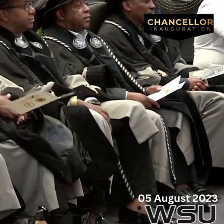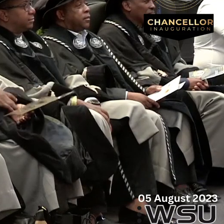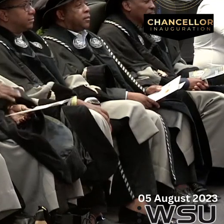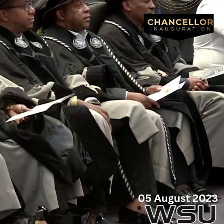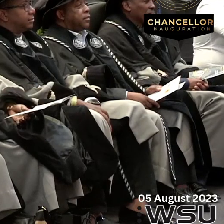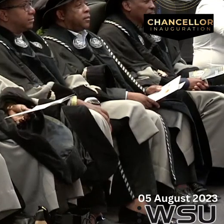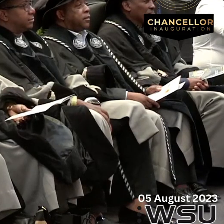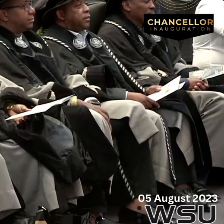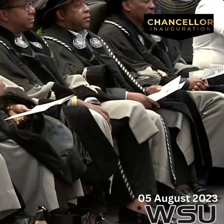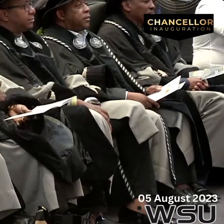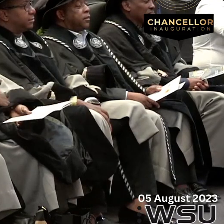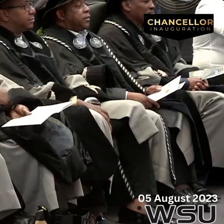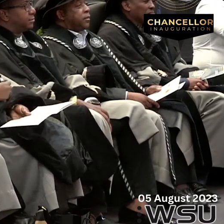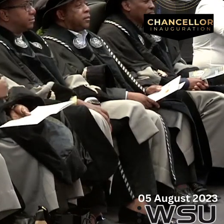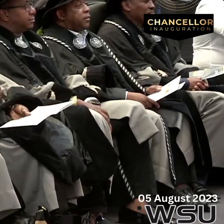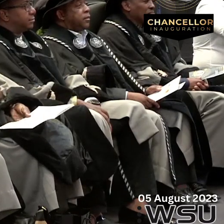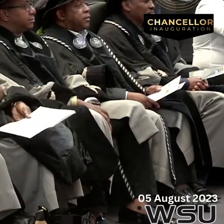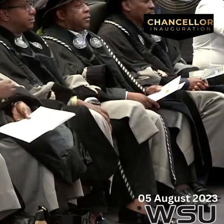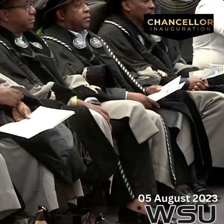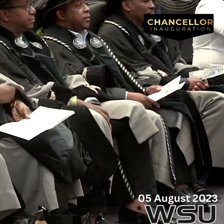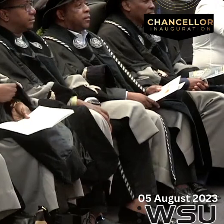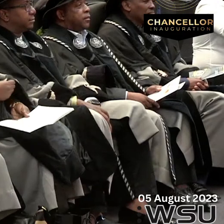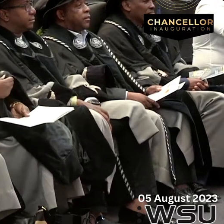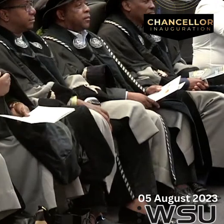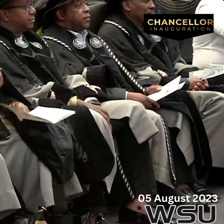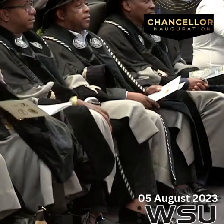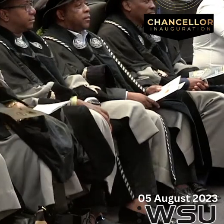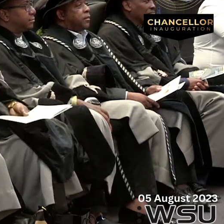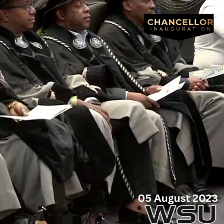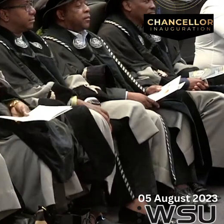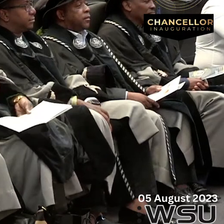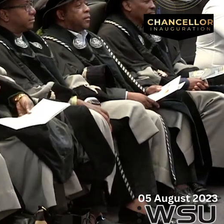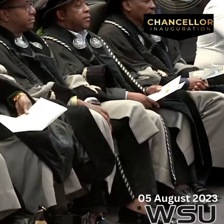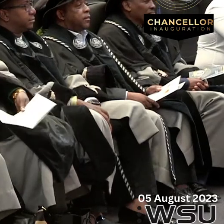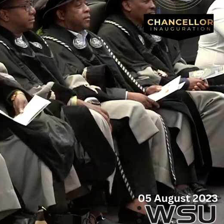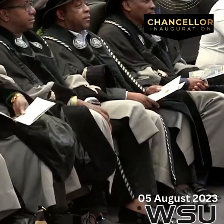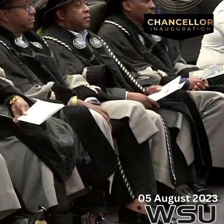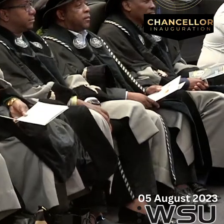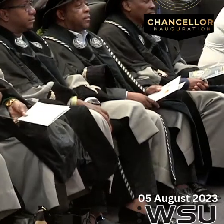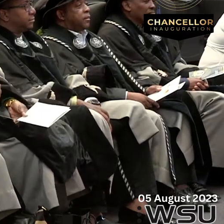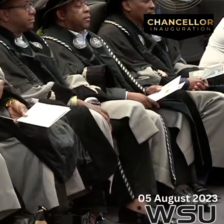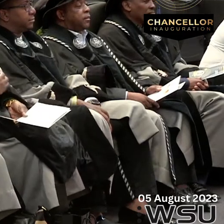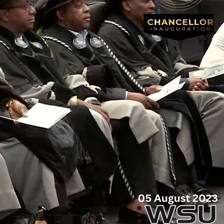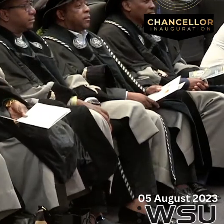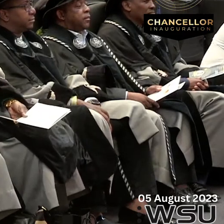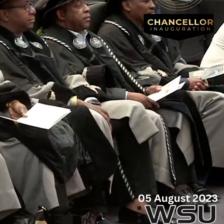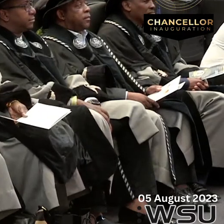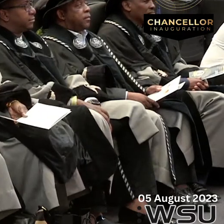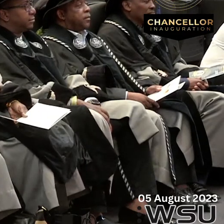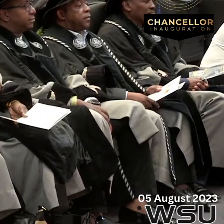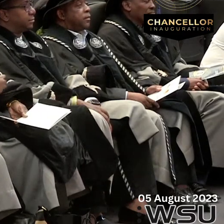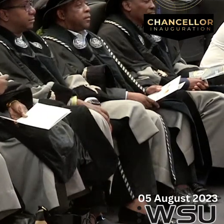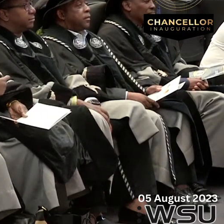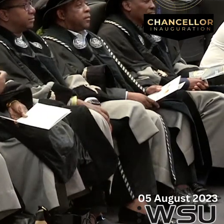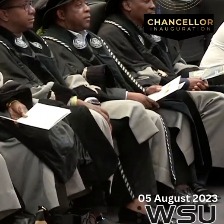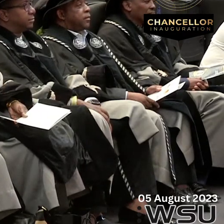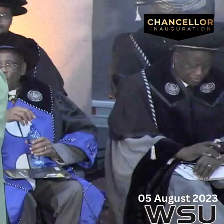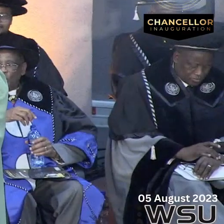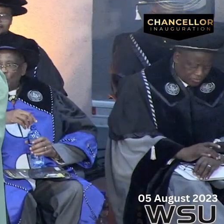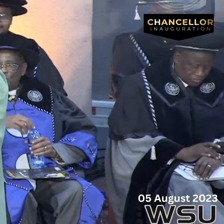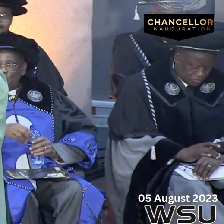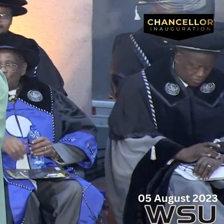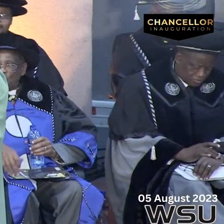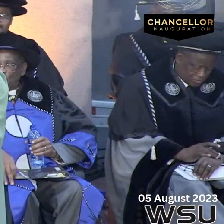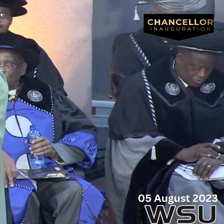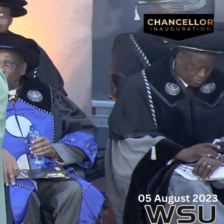Namalungu onke e-council. Funeka loo nto lesimane siyi-emphasize. Council xa ikhona funeka i-acknowledge.